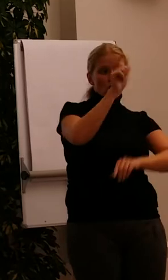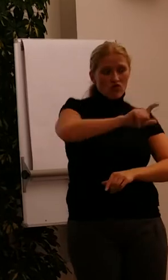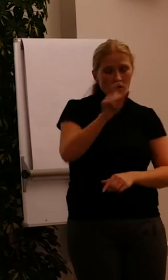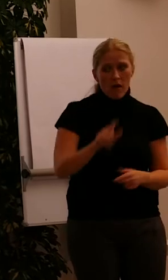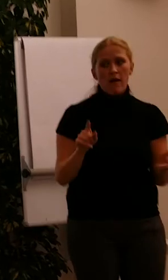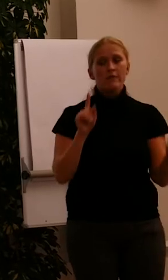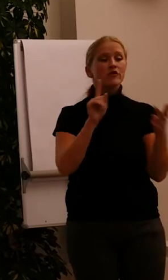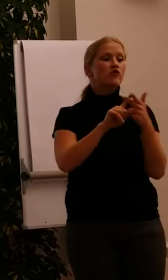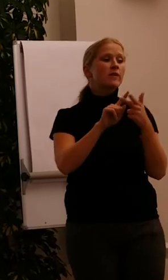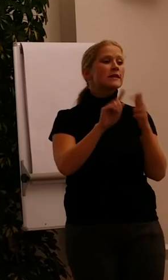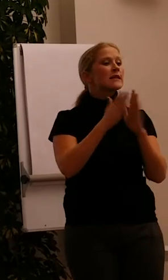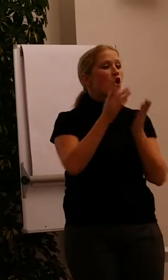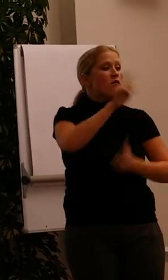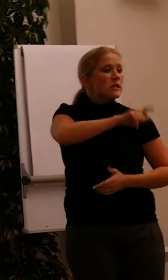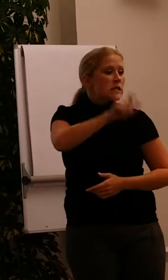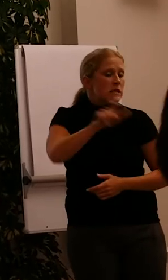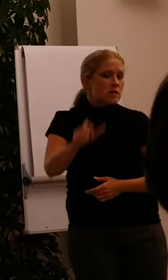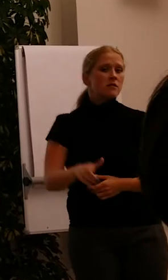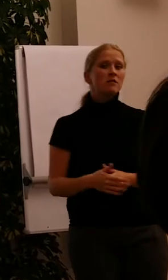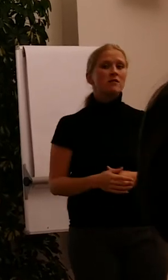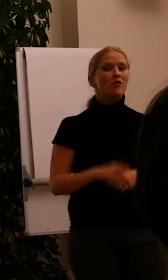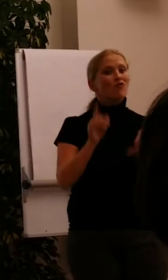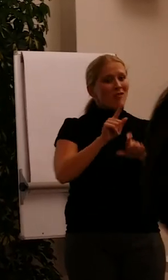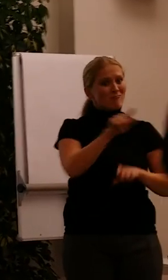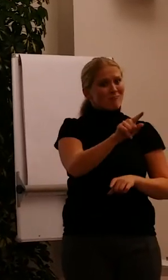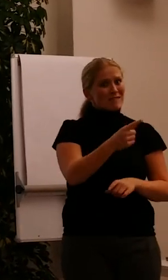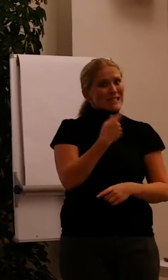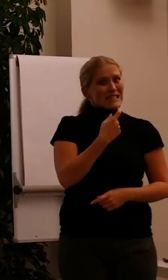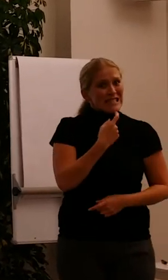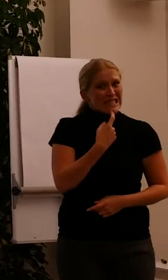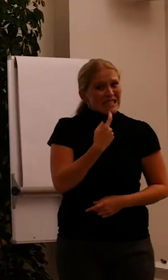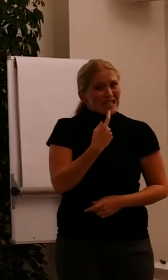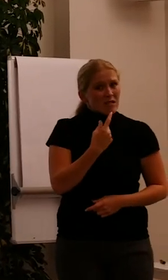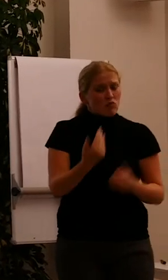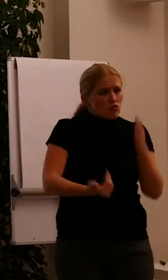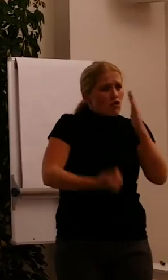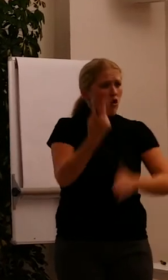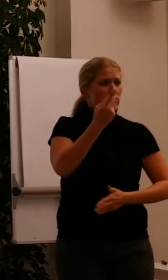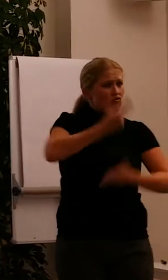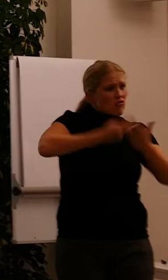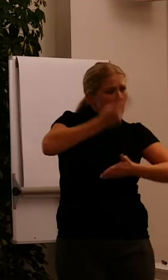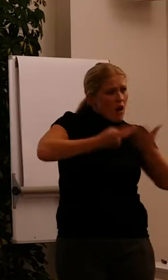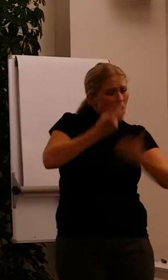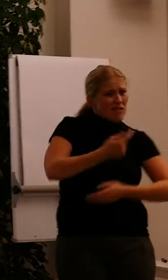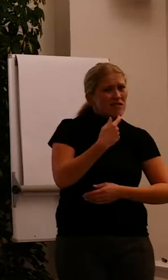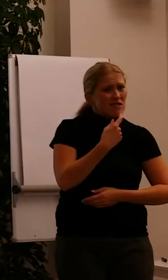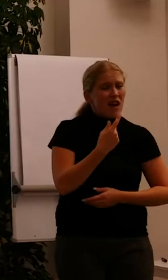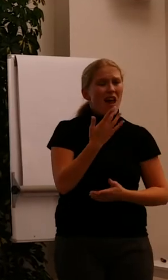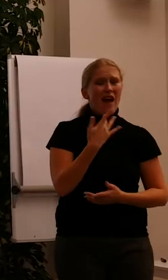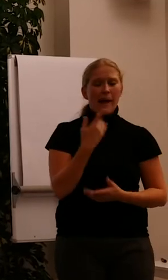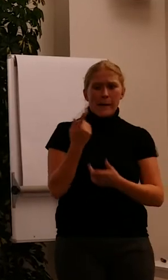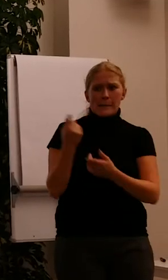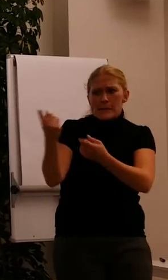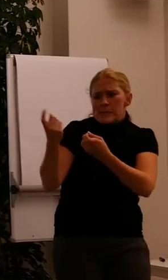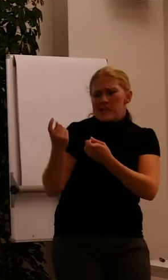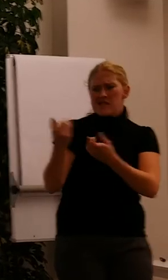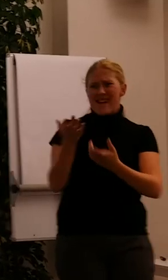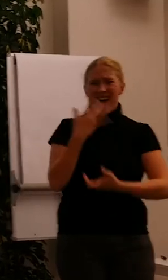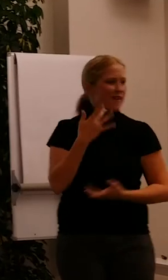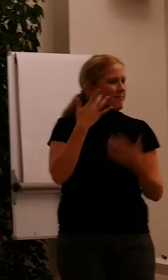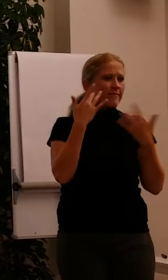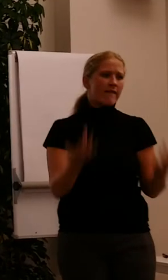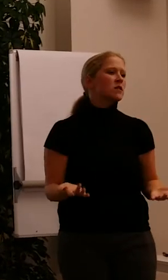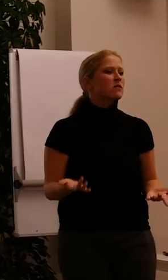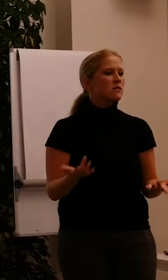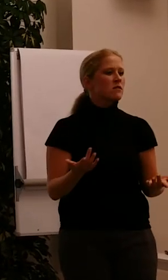knihovny, které zoufale touží, že budou mít nové čtenáře a vůbec neví, jak na tady tu skupinu cílit. Neví, jak s ní mají komunikovat a často